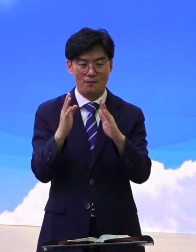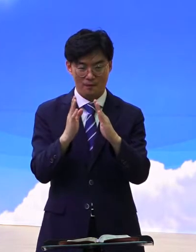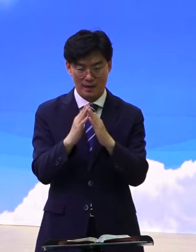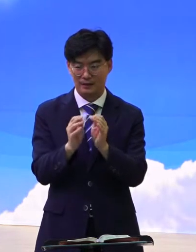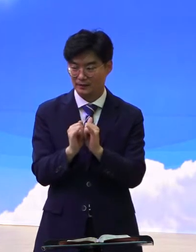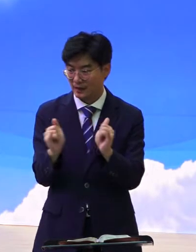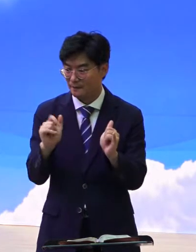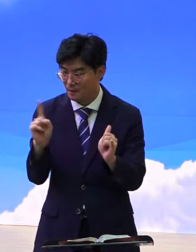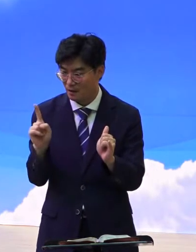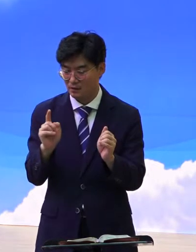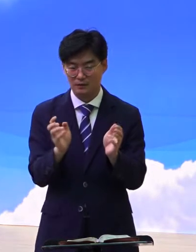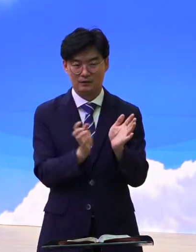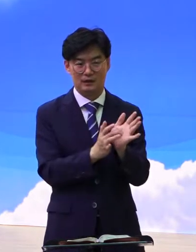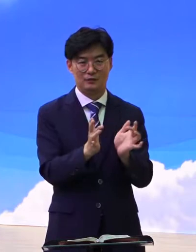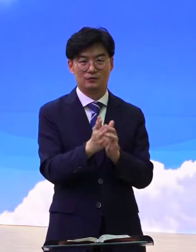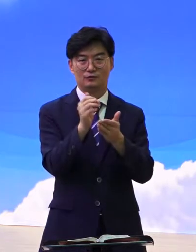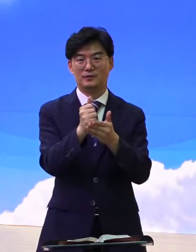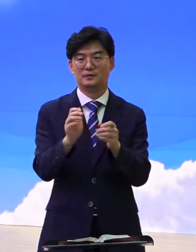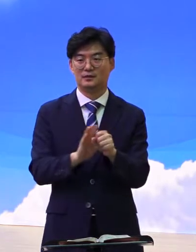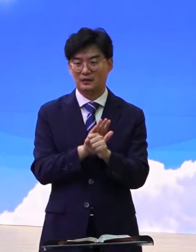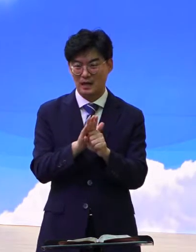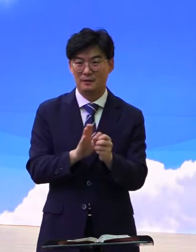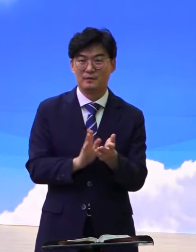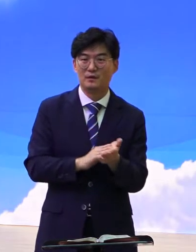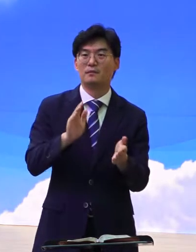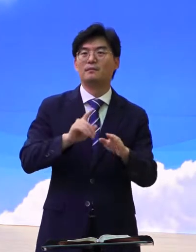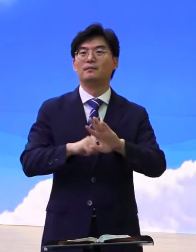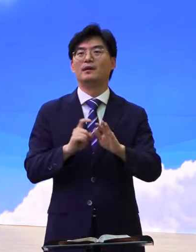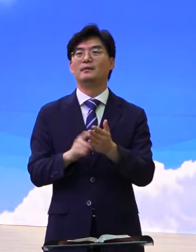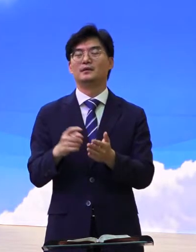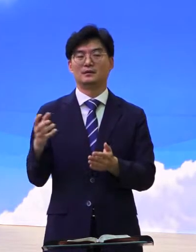내놓으면서 신앙생활할 그런 신앙이었습니다.